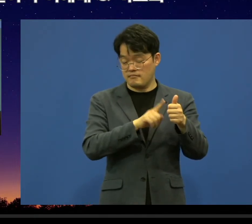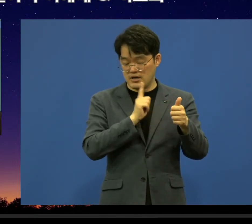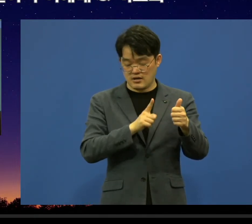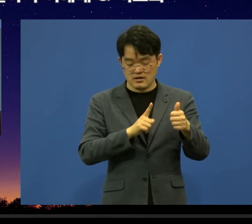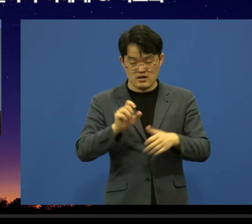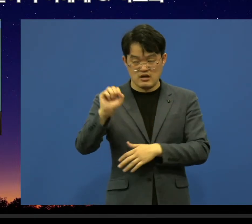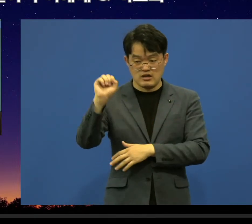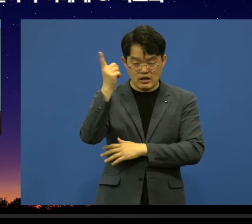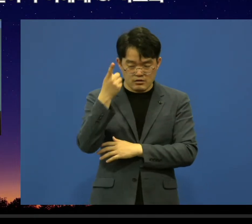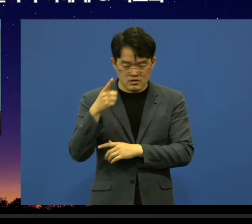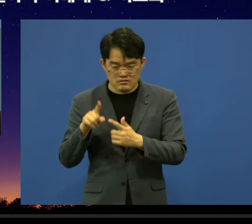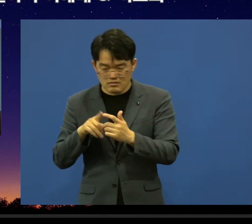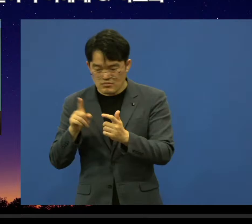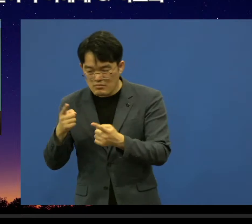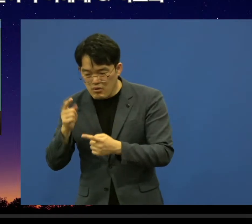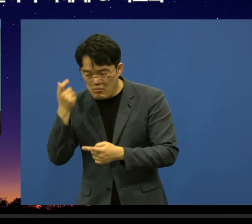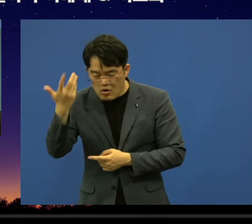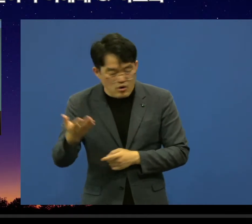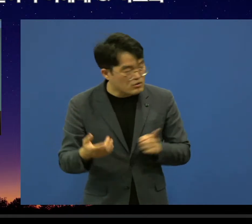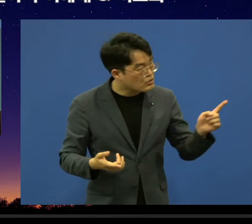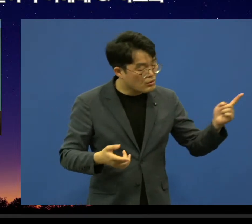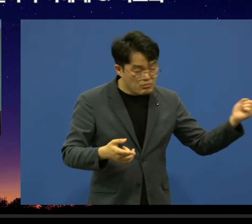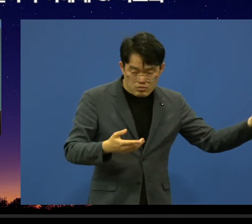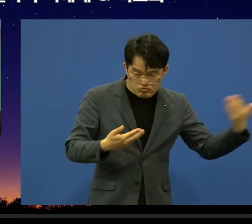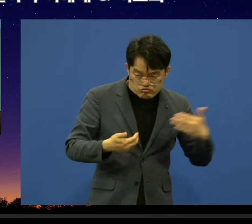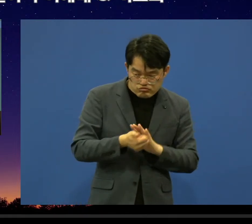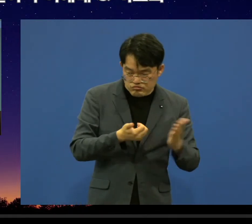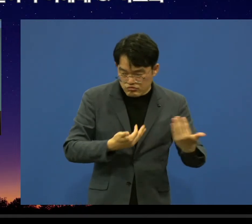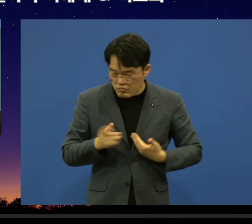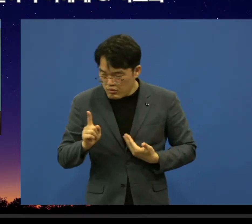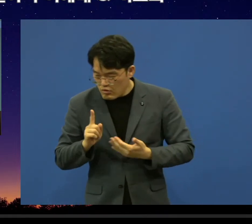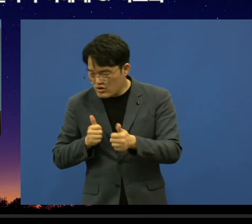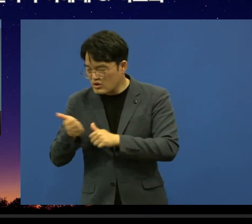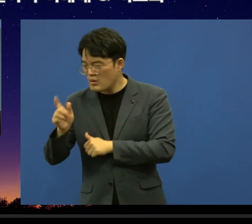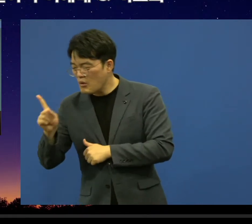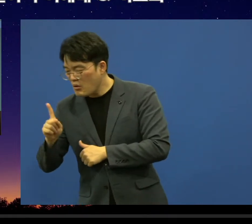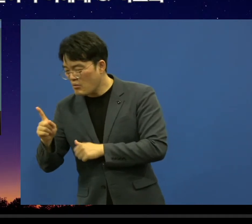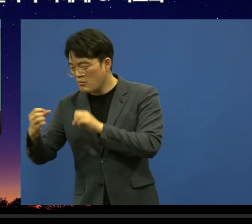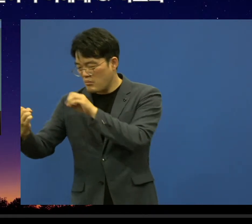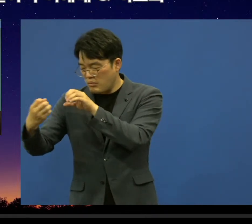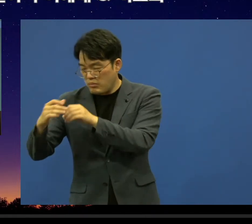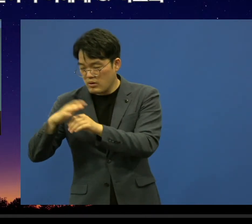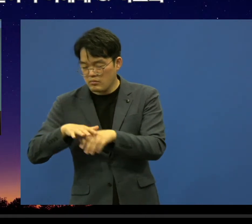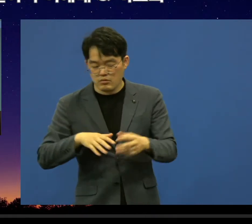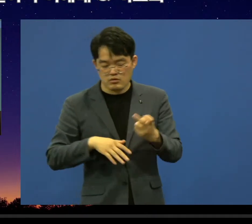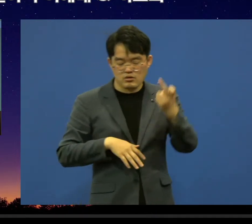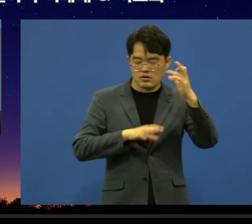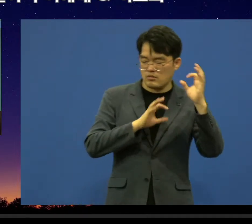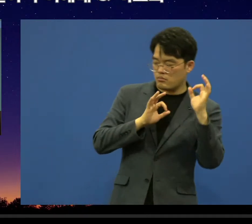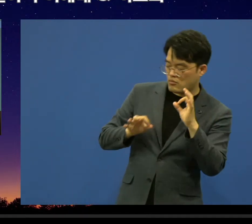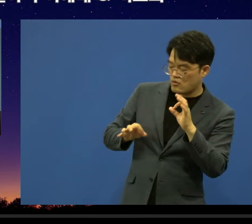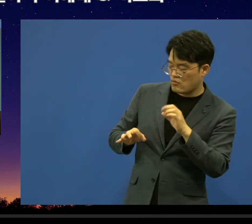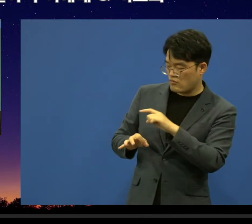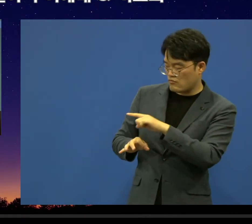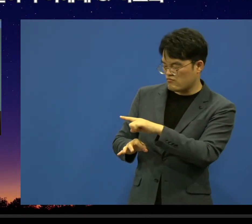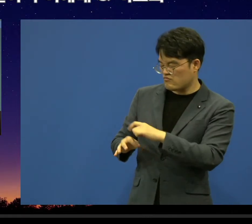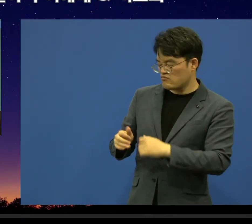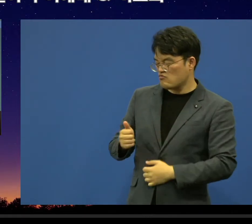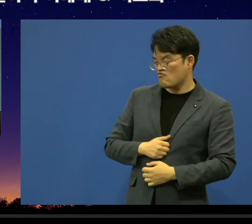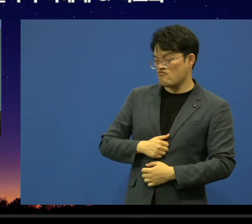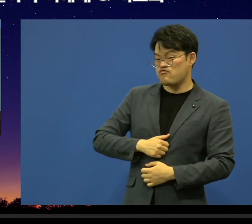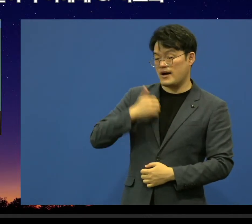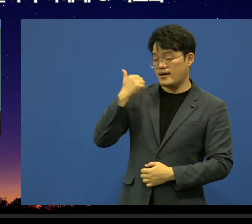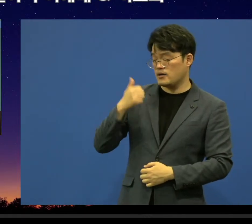사람들에게 하는 말을 들은지라 그가 다윗에게 노를 바라요.